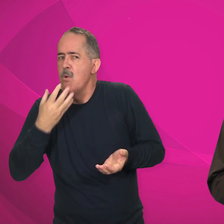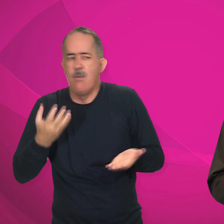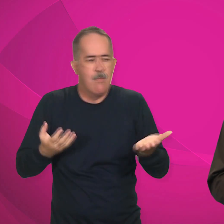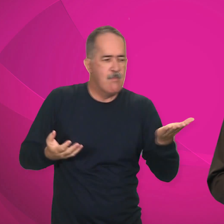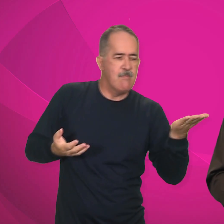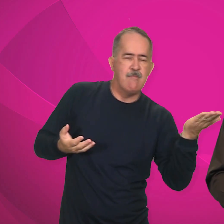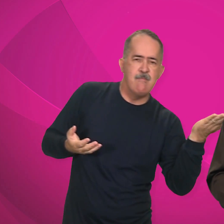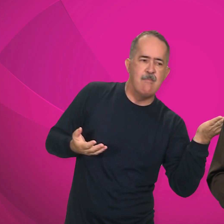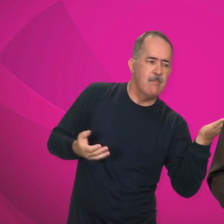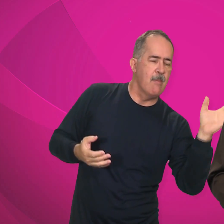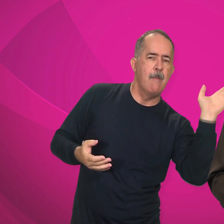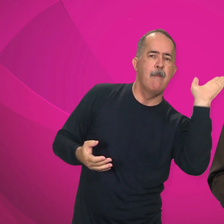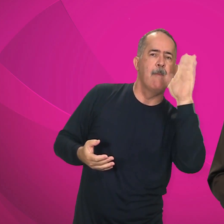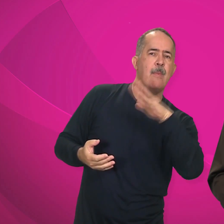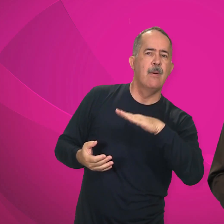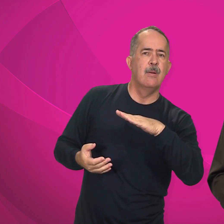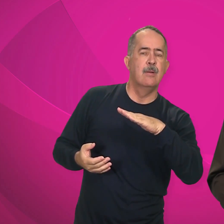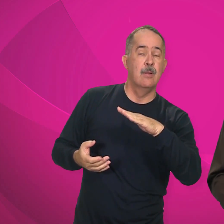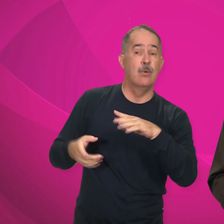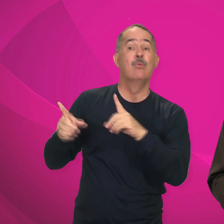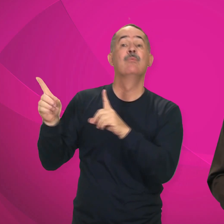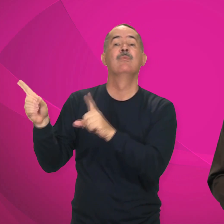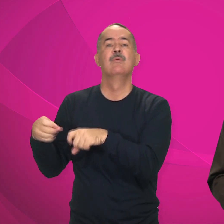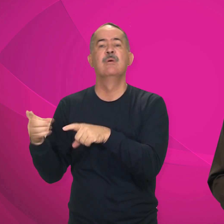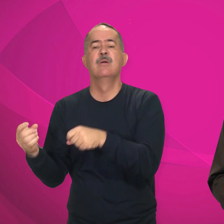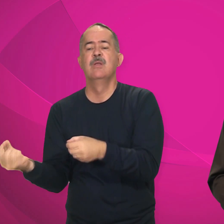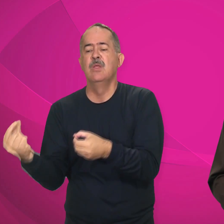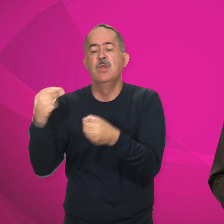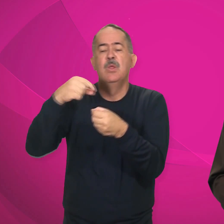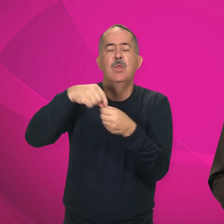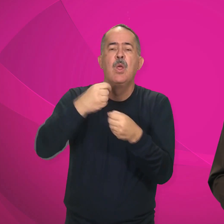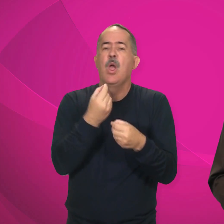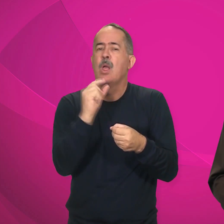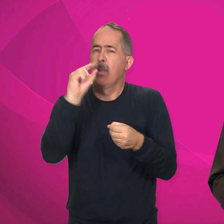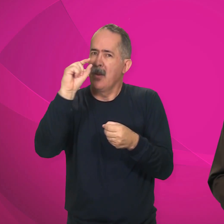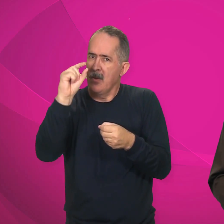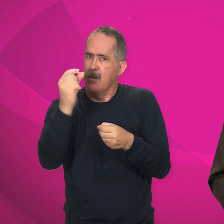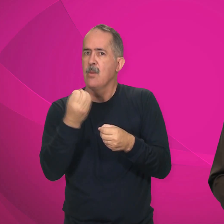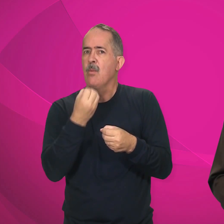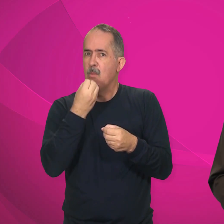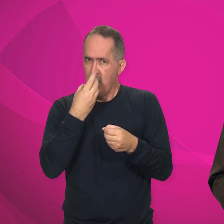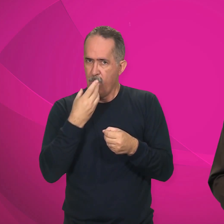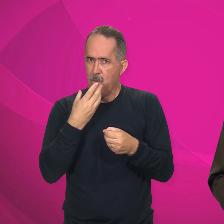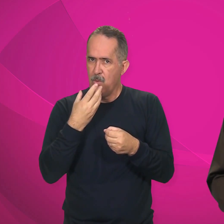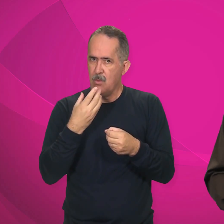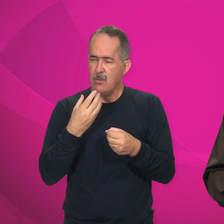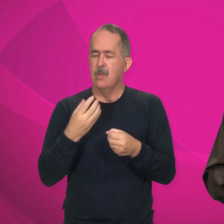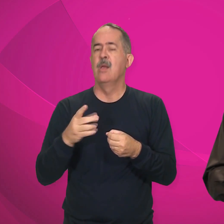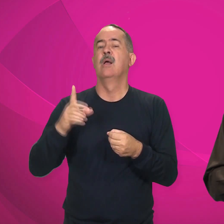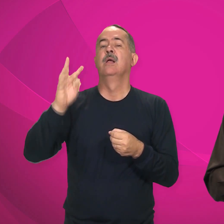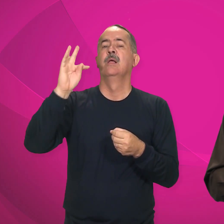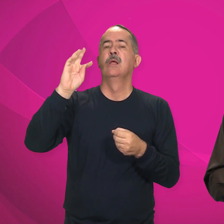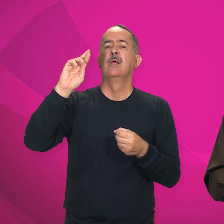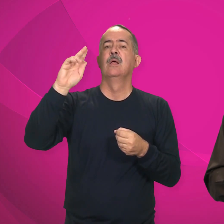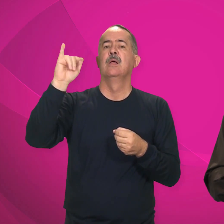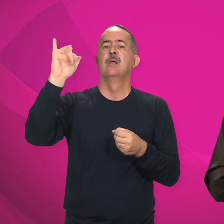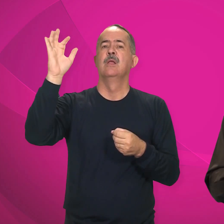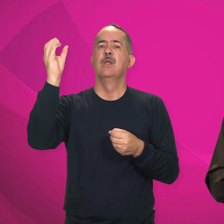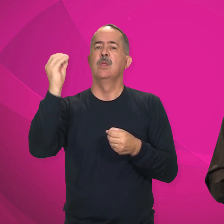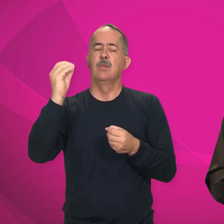mal. Há o agricultor que semeia a boa semente, o trigo, e o